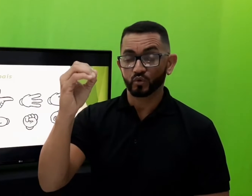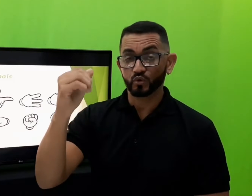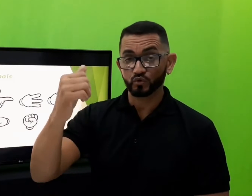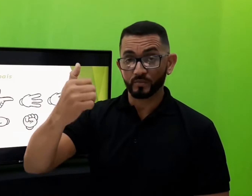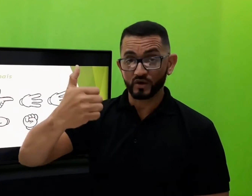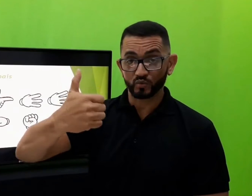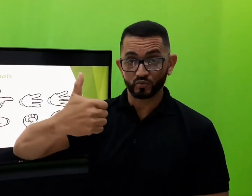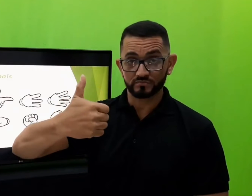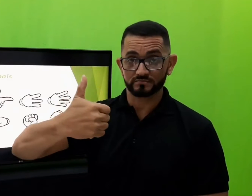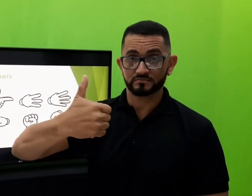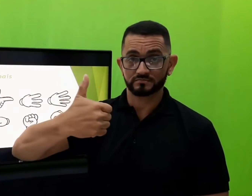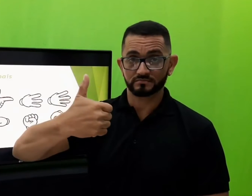o número 1,